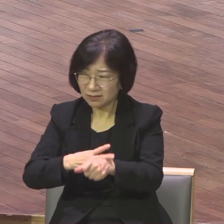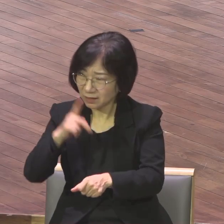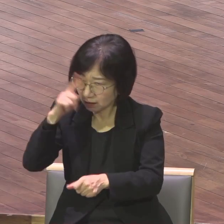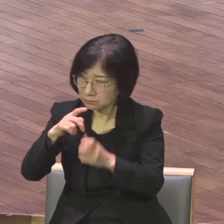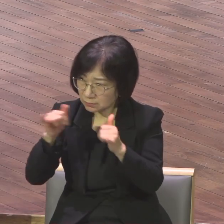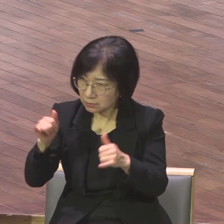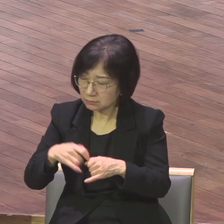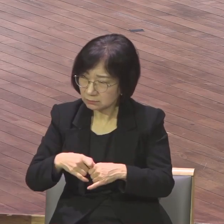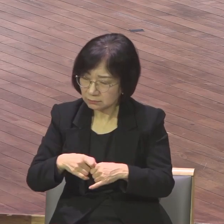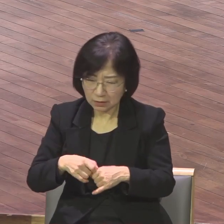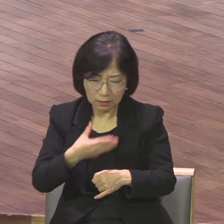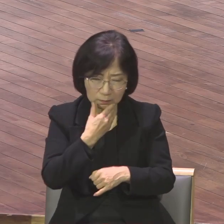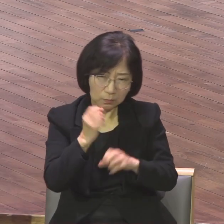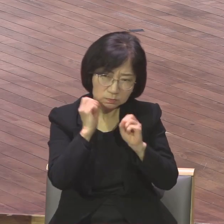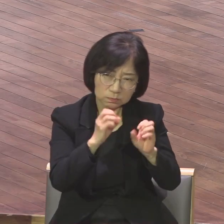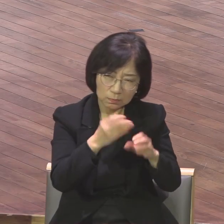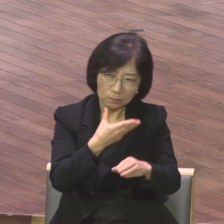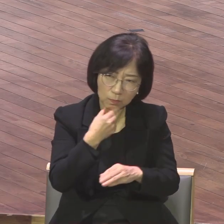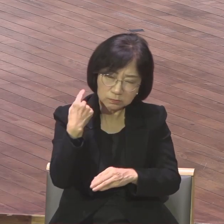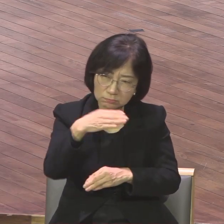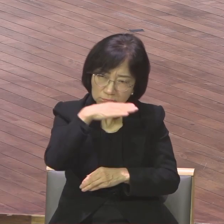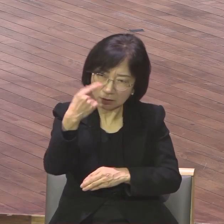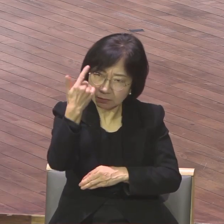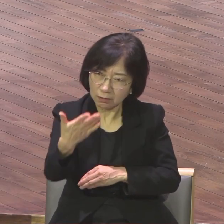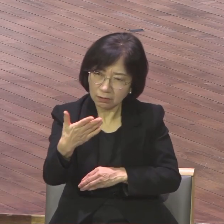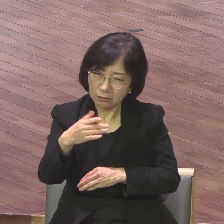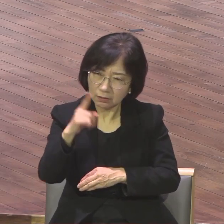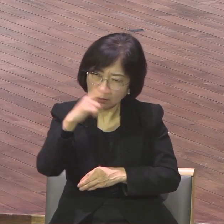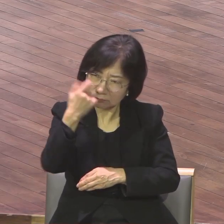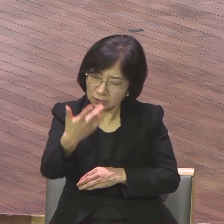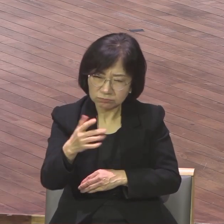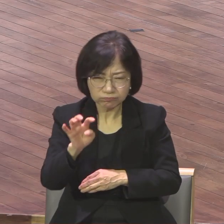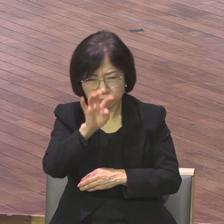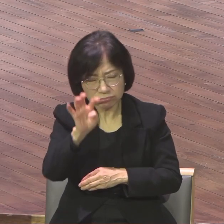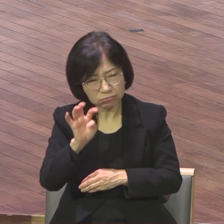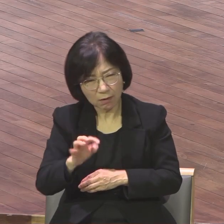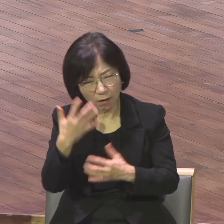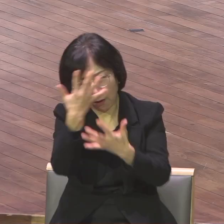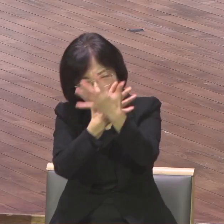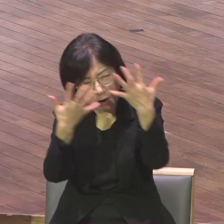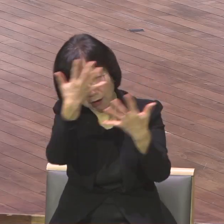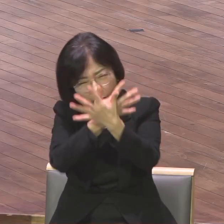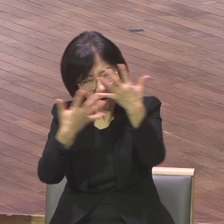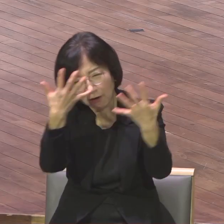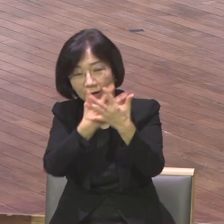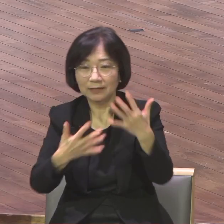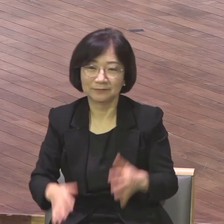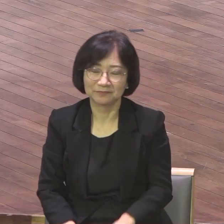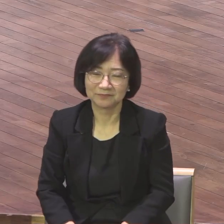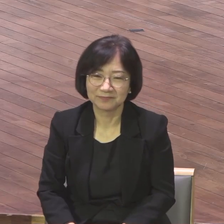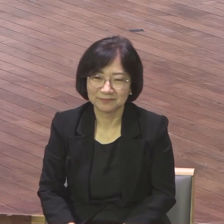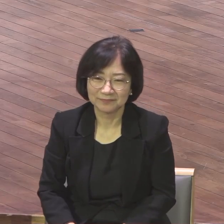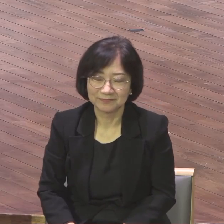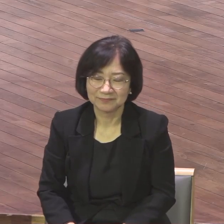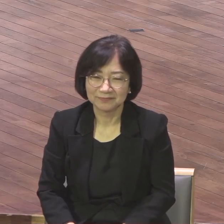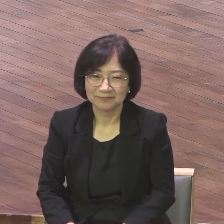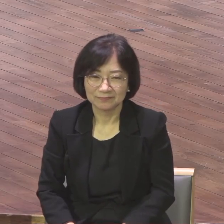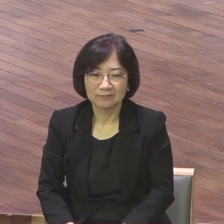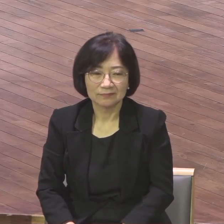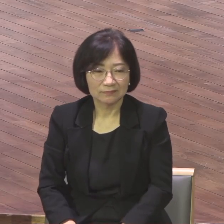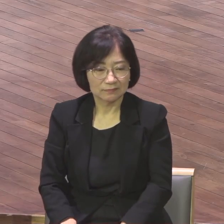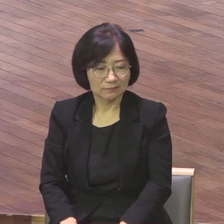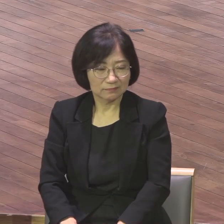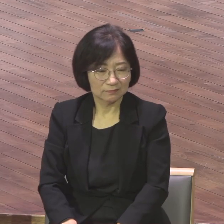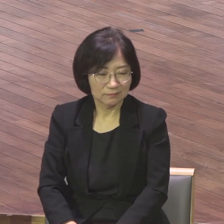진리냐? 라고 반문하면서 성도들을 완전히 흔들어 버립니다. 데살로니가도 마찬가지였어요.